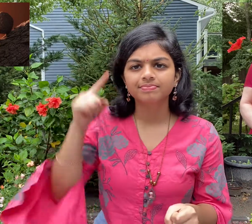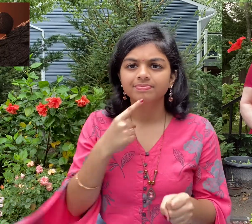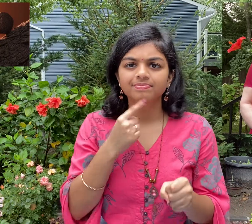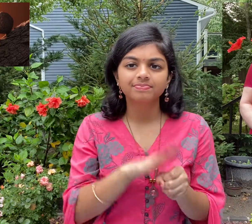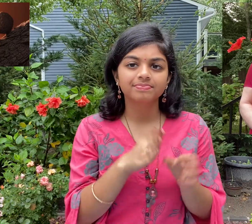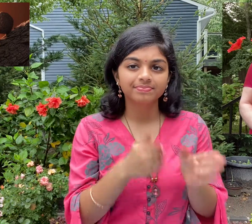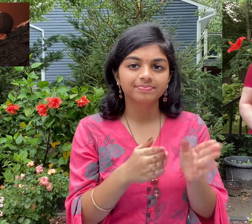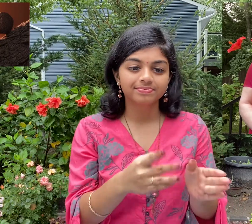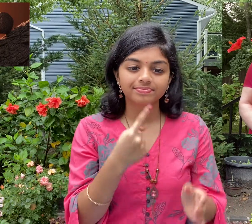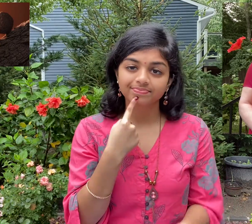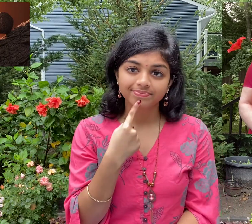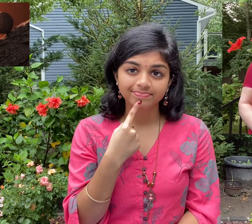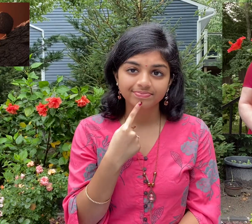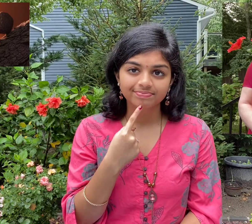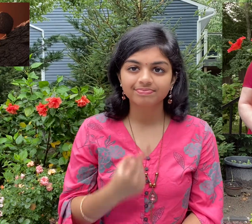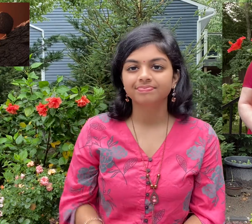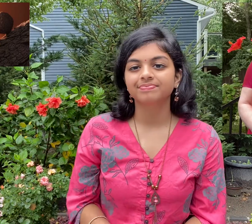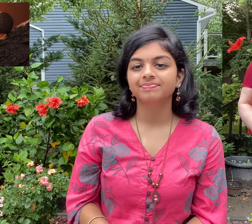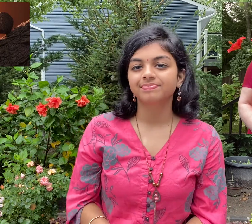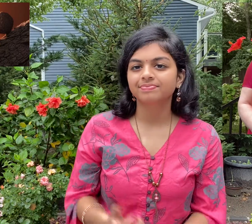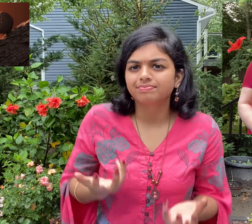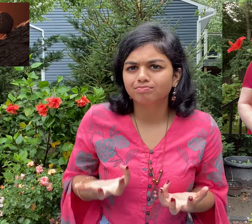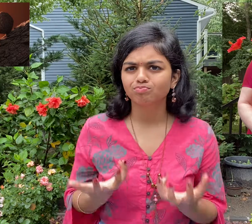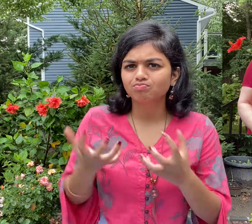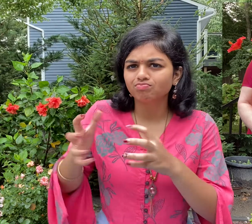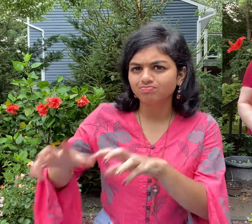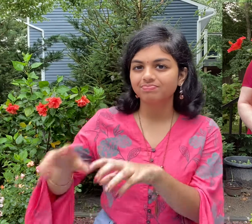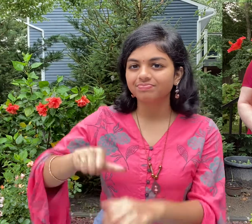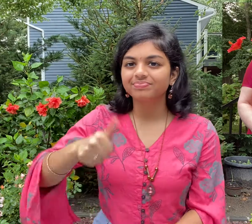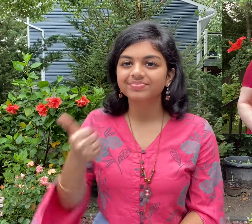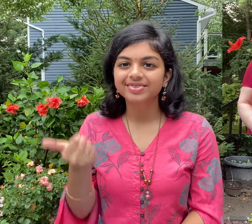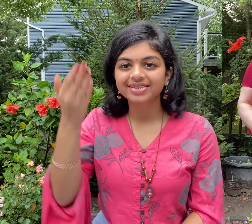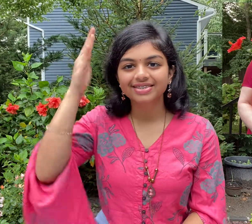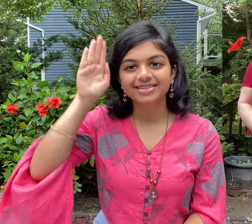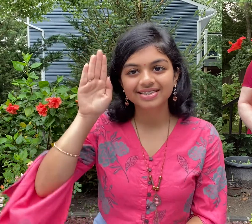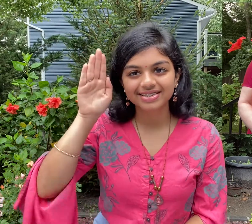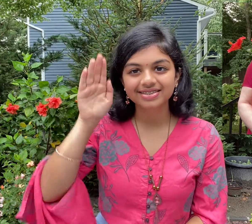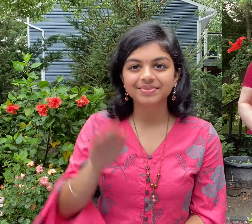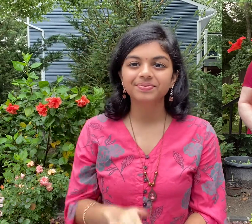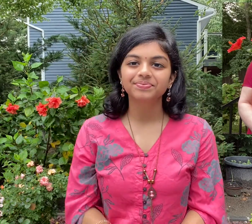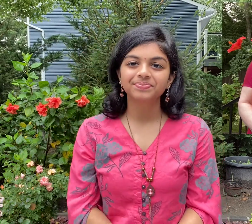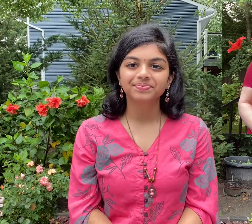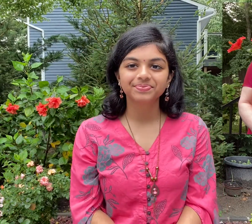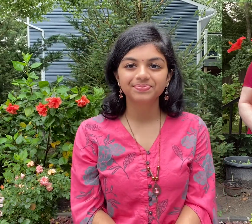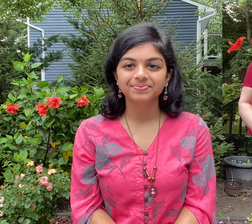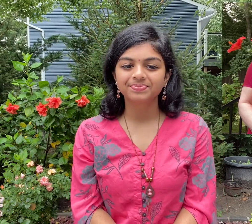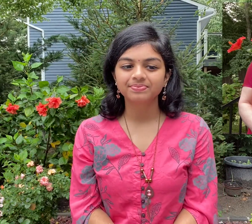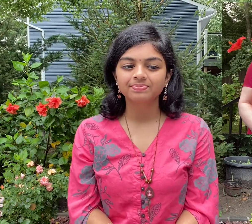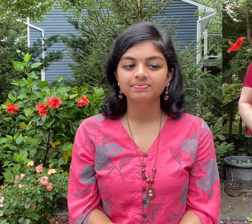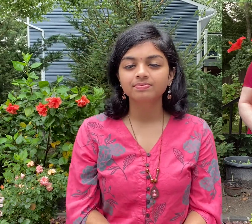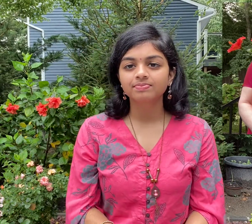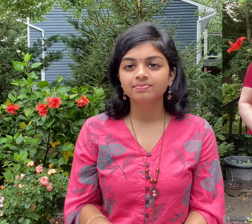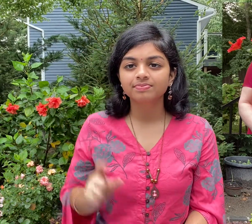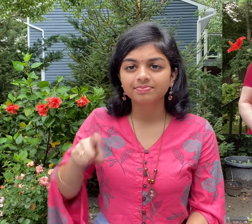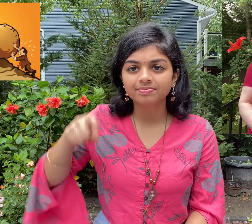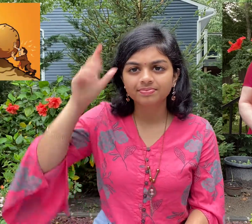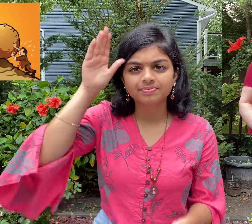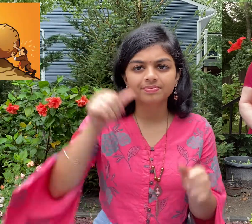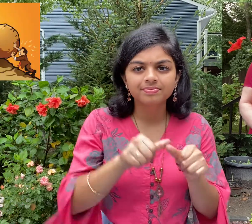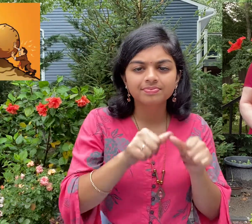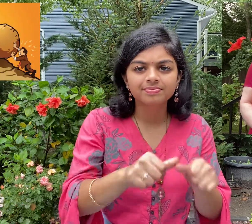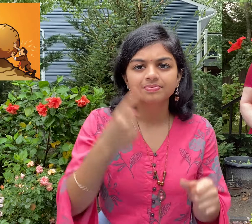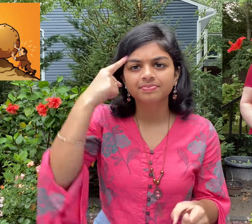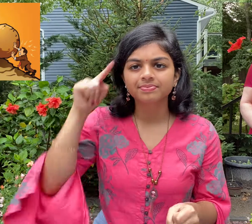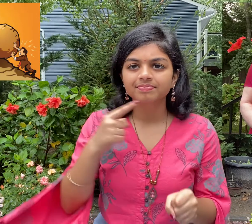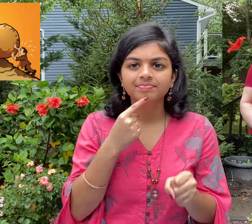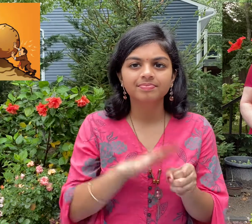Chala, Beku, Sharanange Paradaiva Vanolle Nimba.